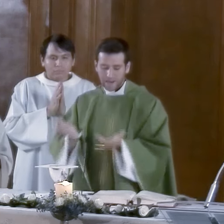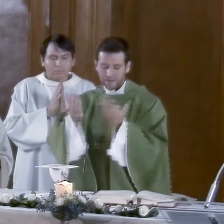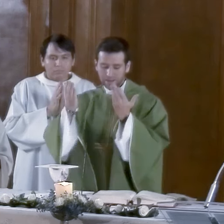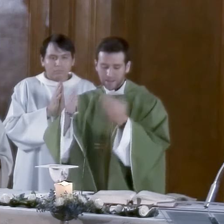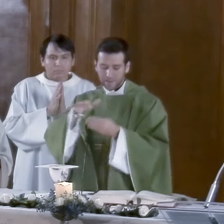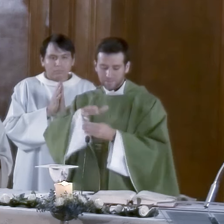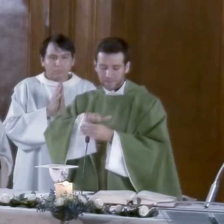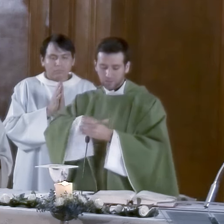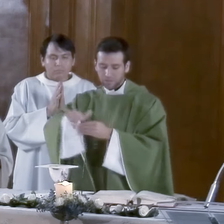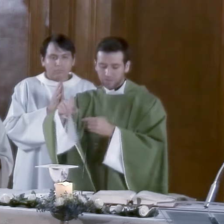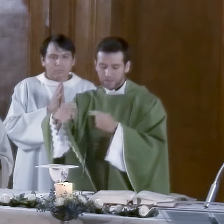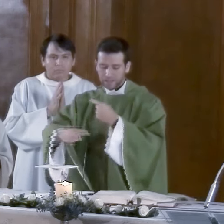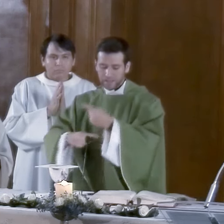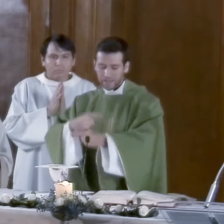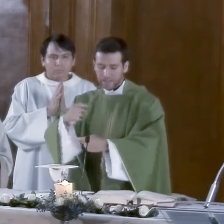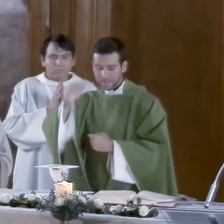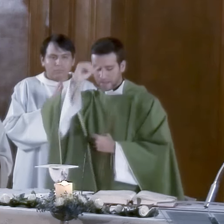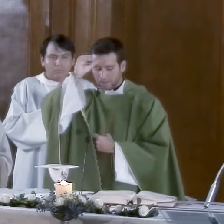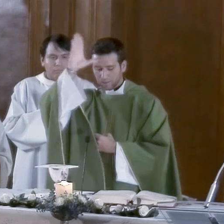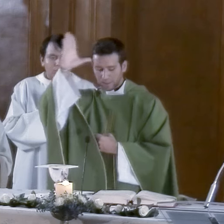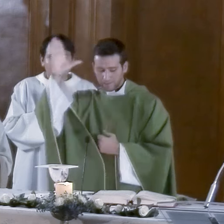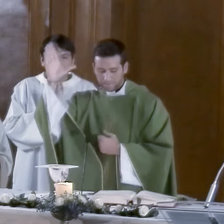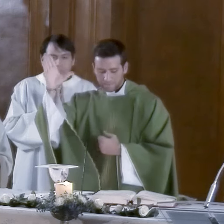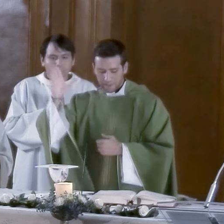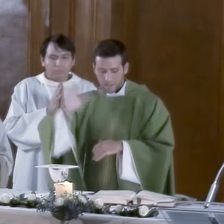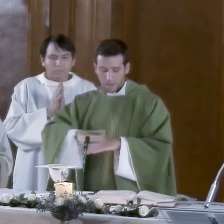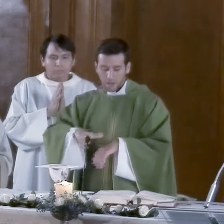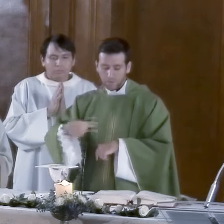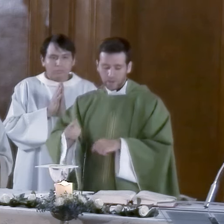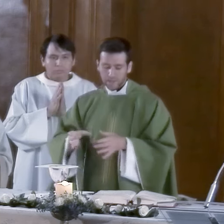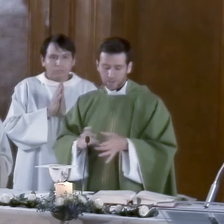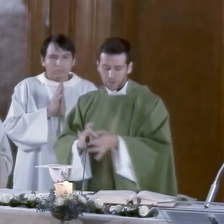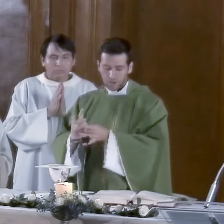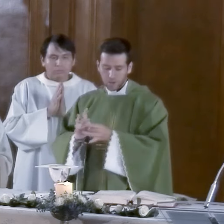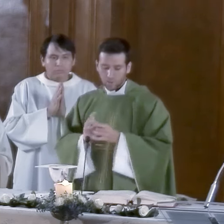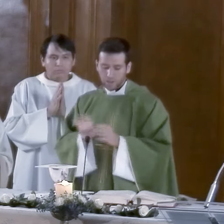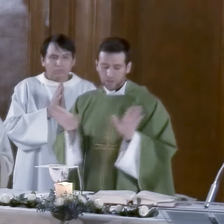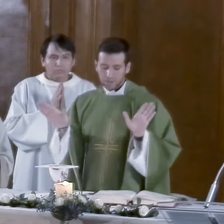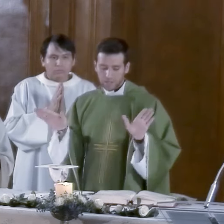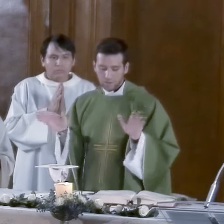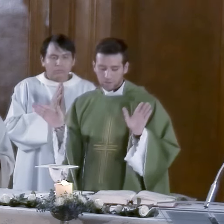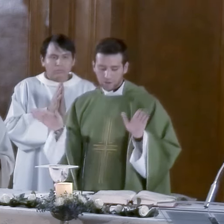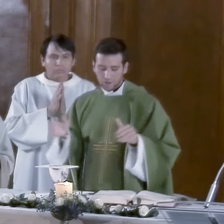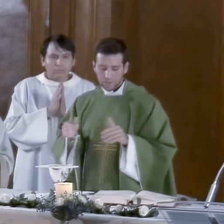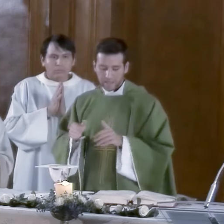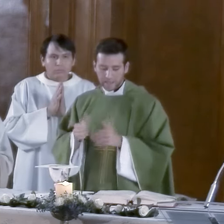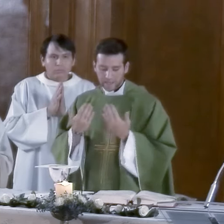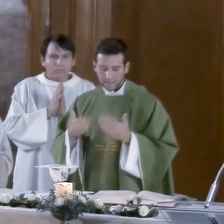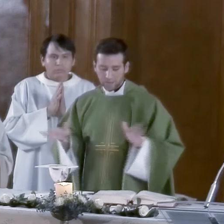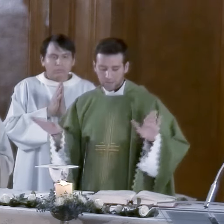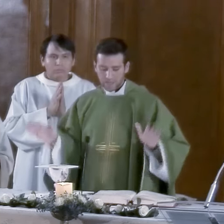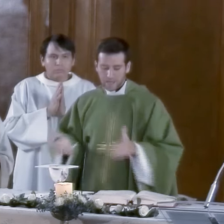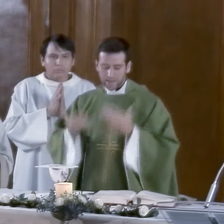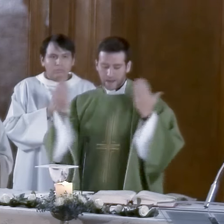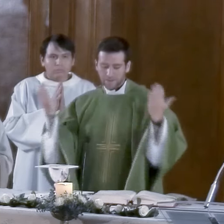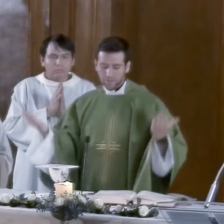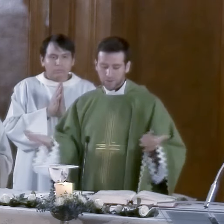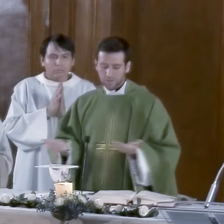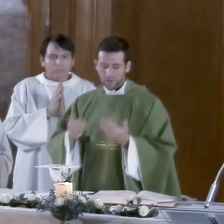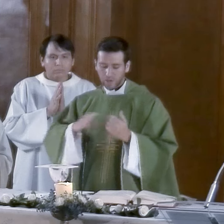para alabanza de tu infinita sabiduría. Por eso, unidos a los coros angélicos,